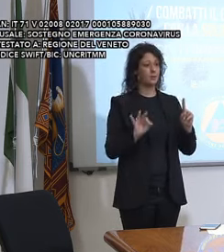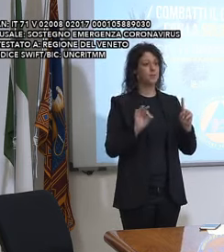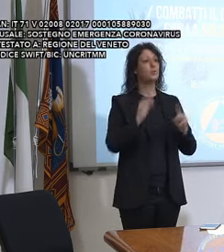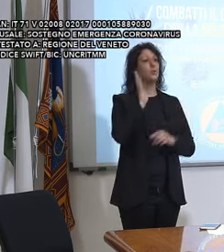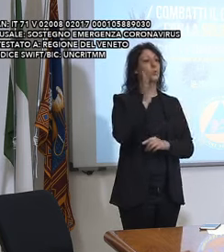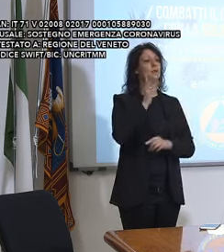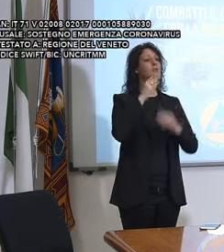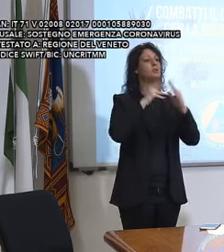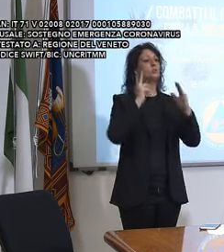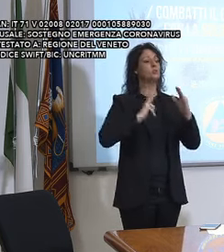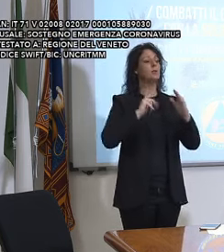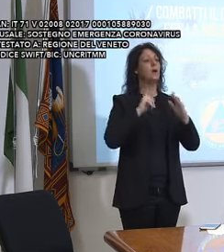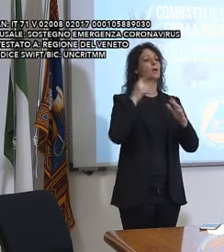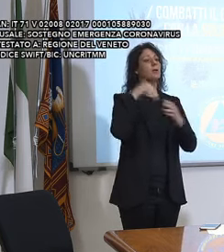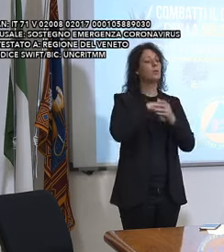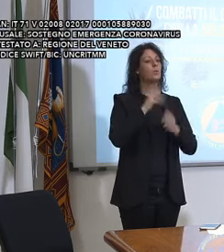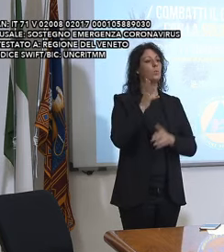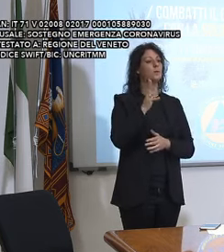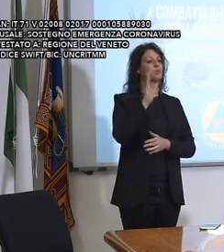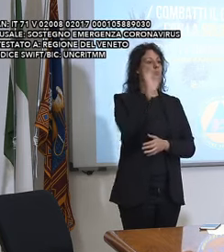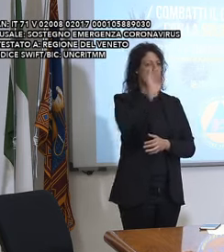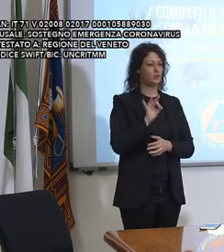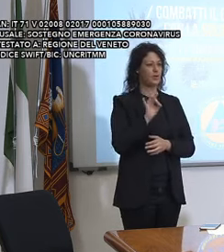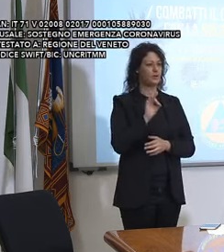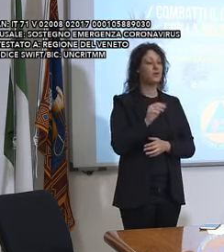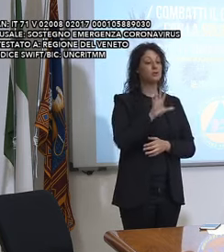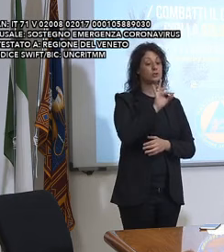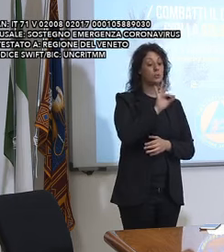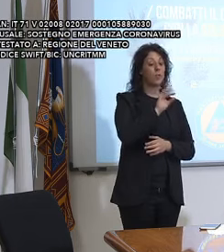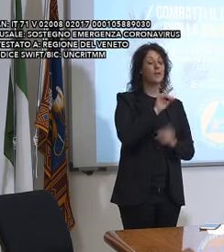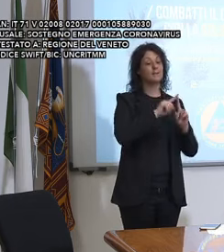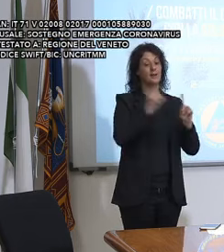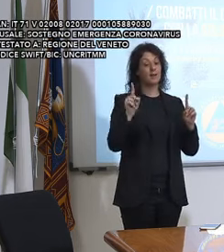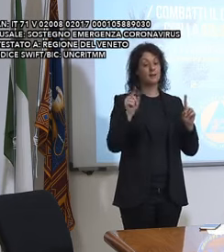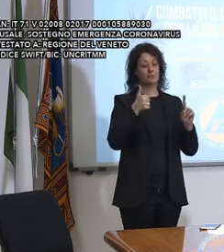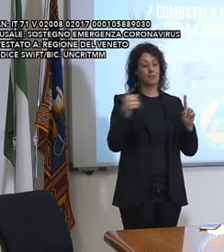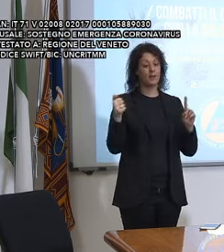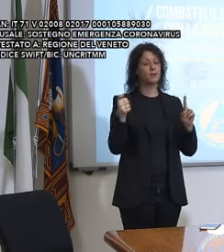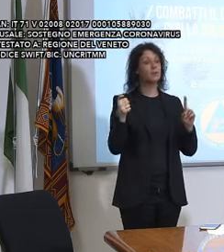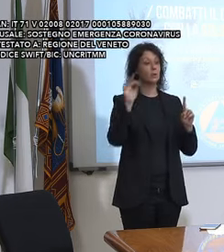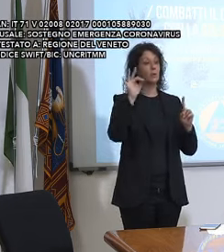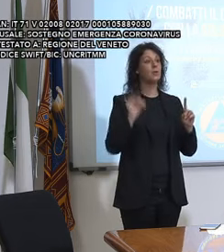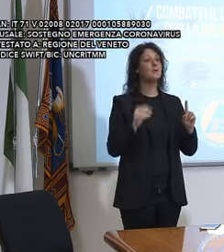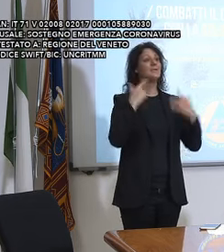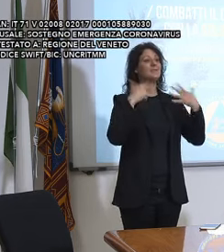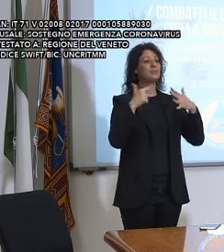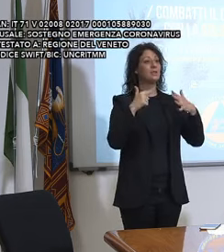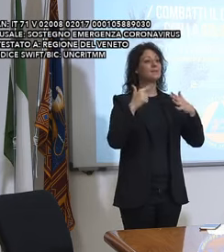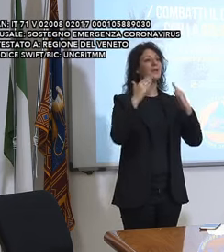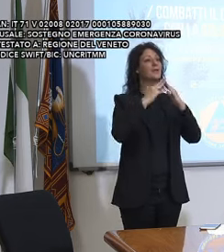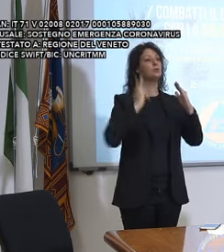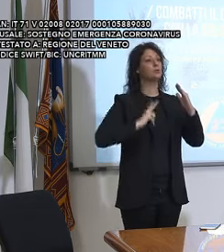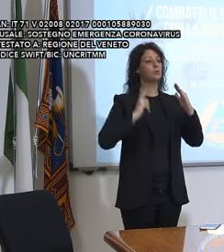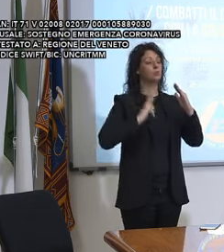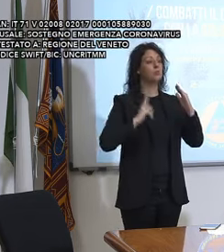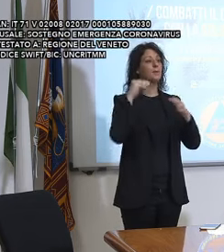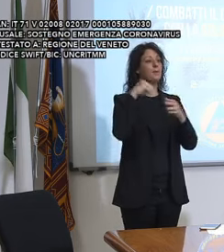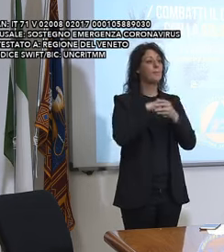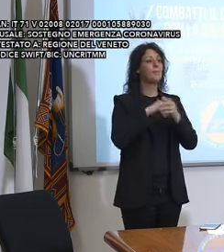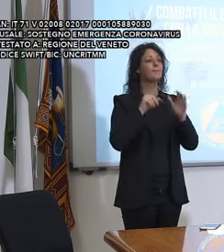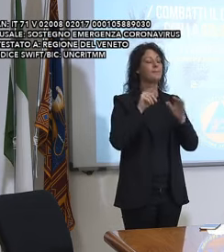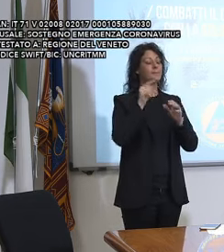del 4,5% e dal 50 al 100 17 strutture con una percentuale del 5,2%.